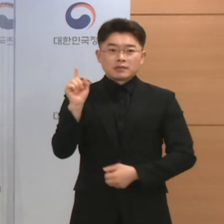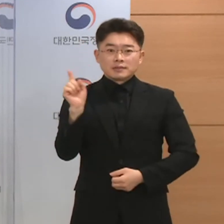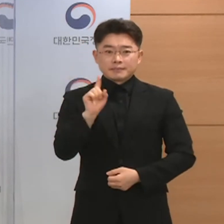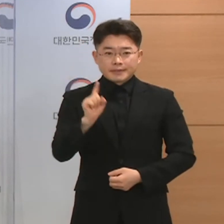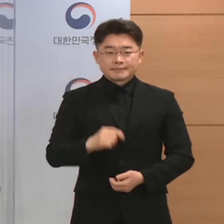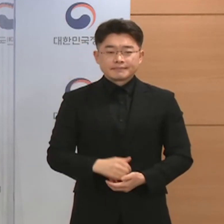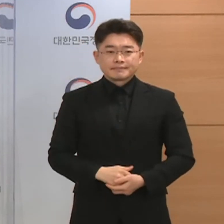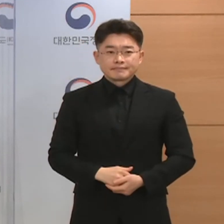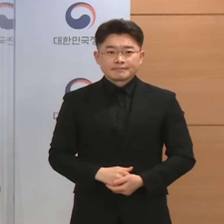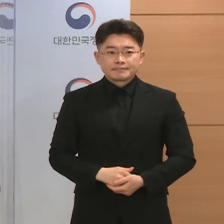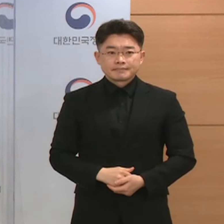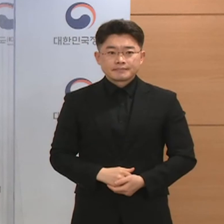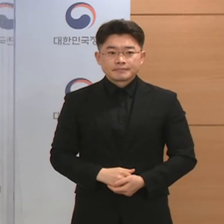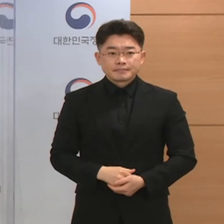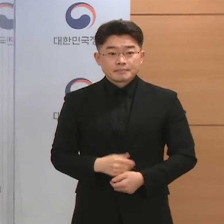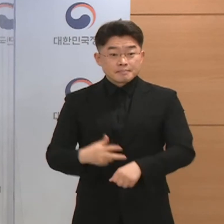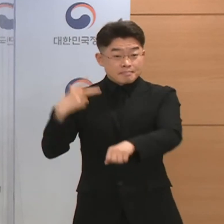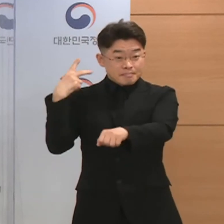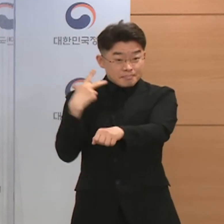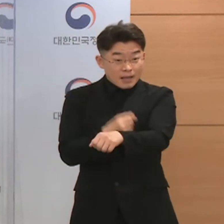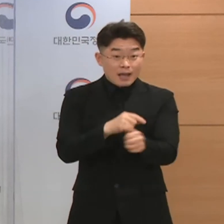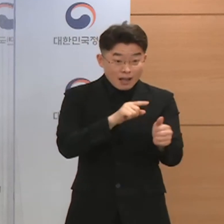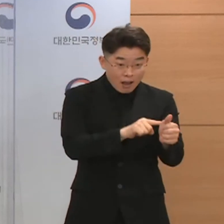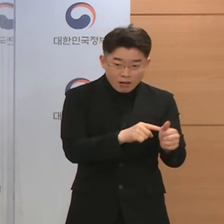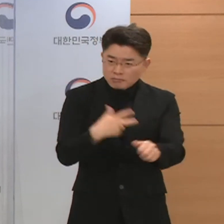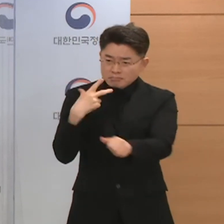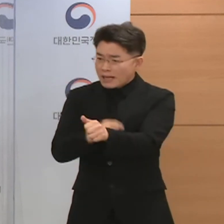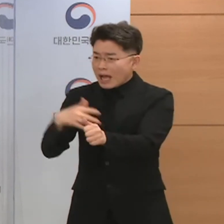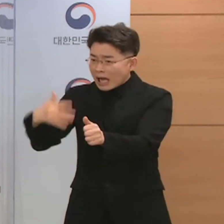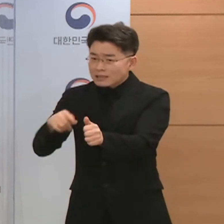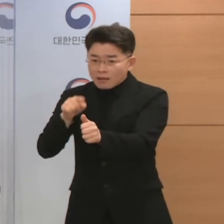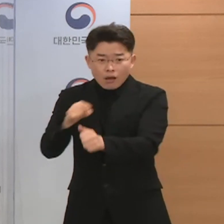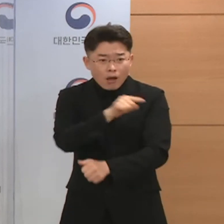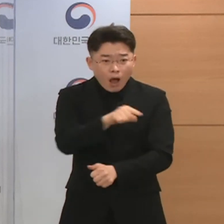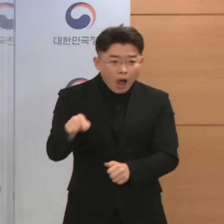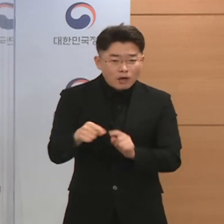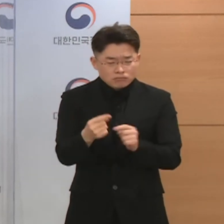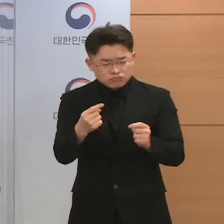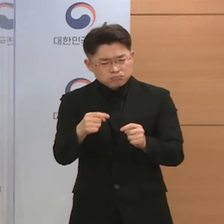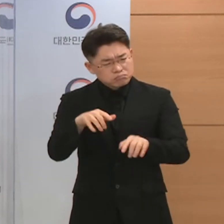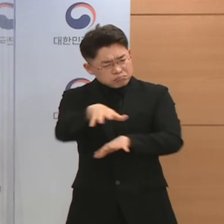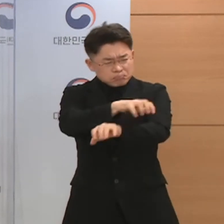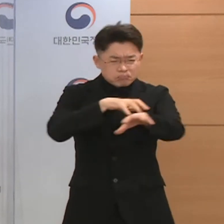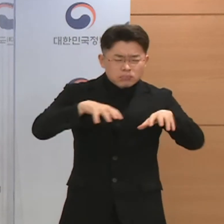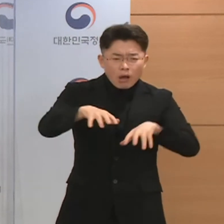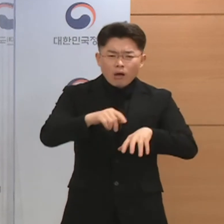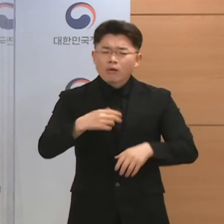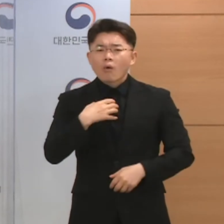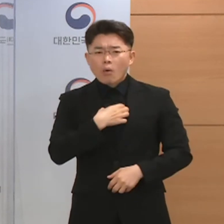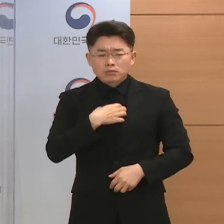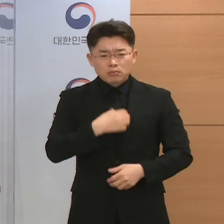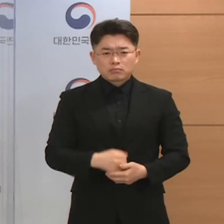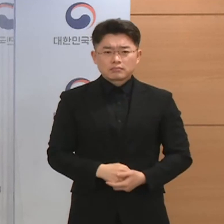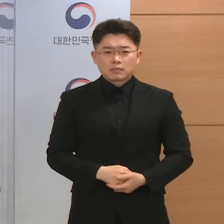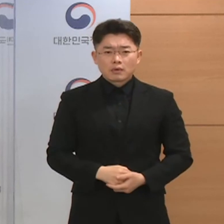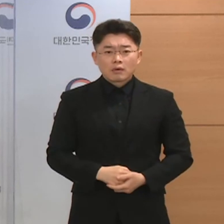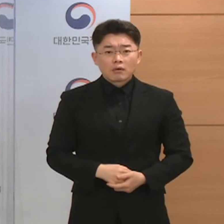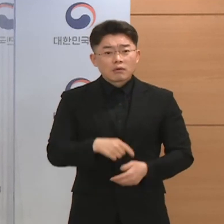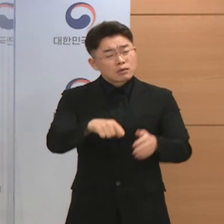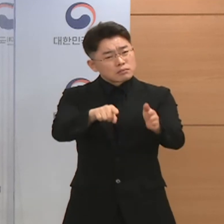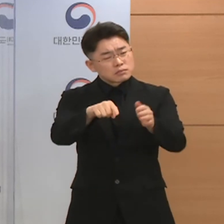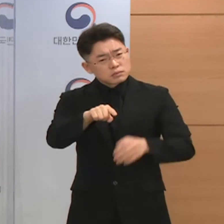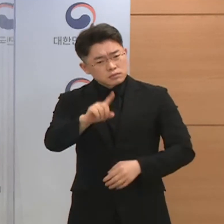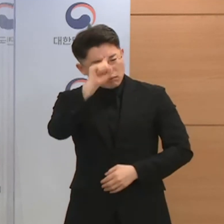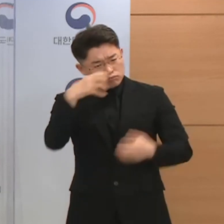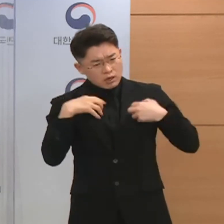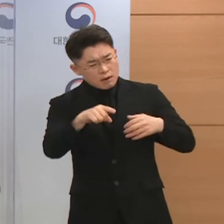백신 비접종자가 접종자인 척 하는 등 협조를 하지 않는 상황을 우려하고 있습니다. 국민들의 협조 외에 다른